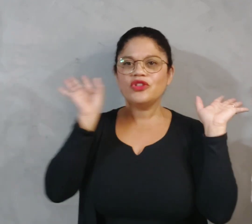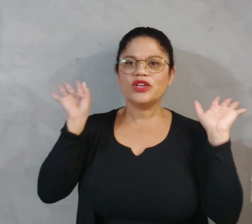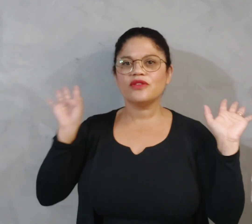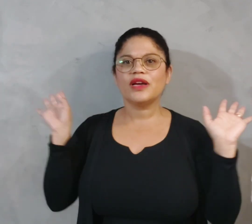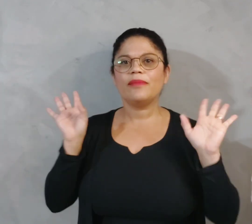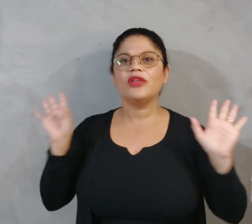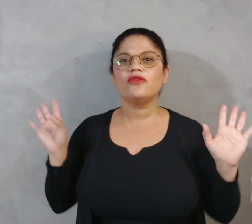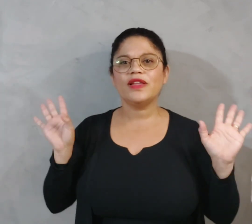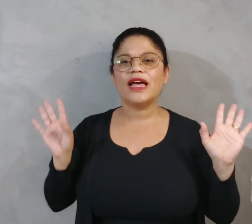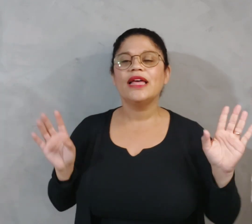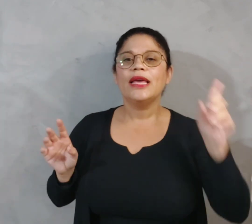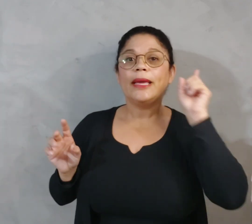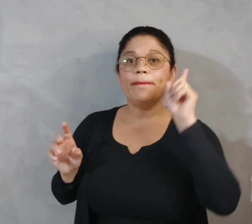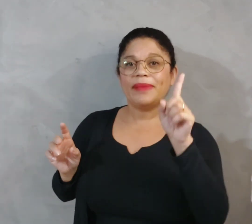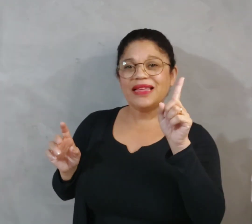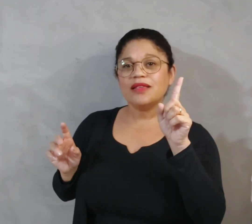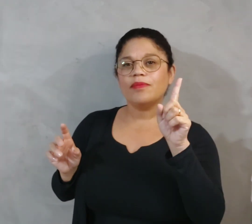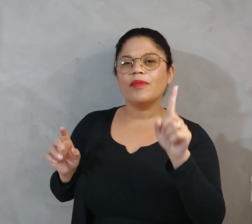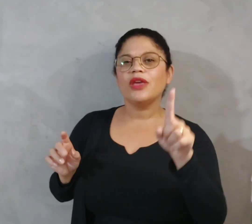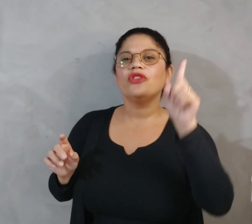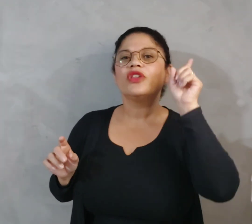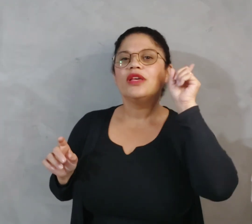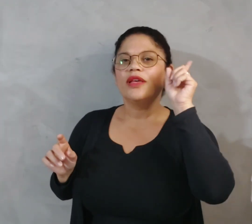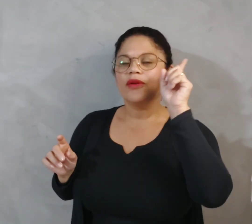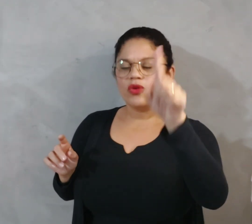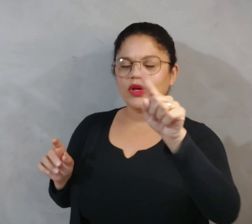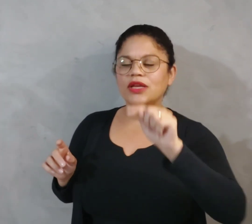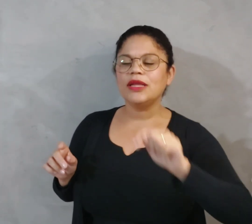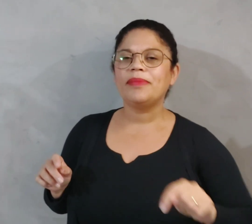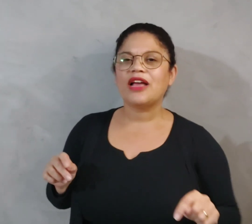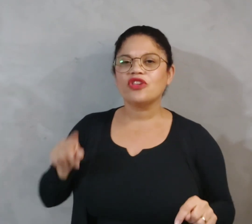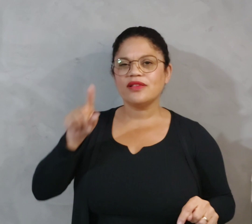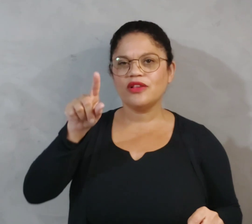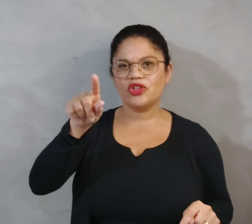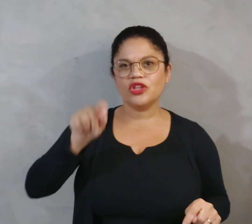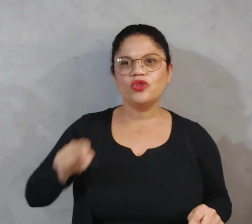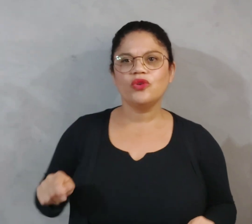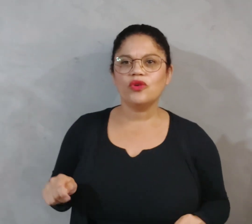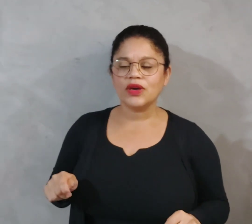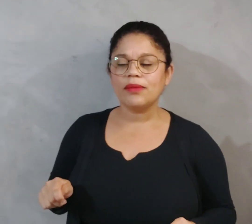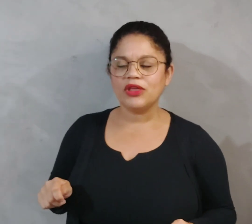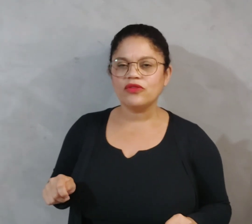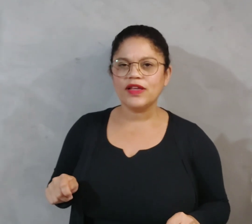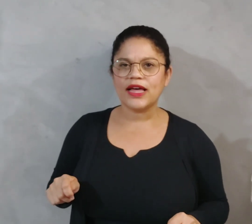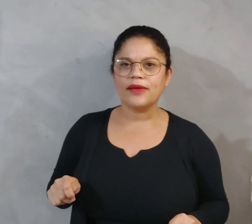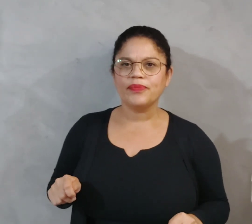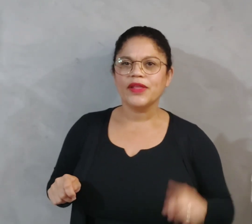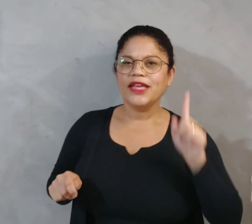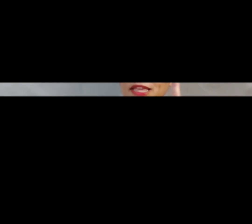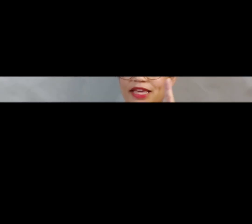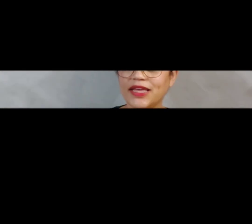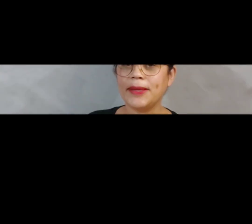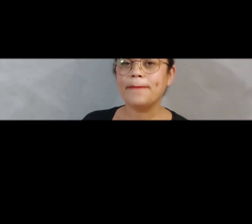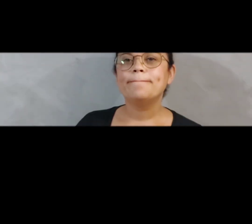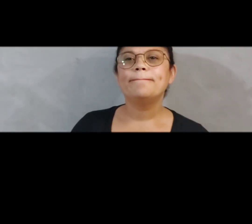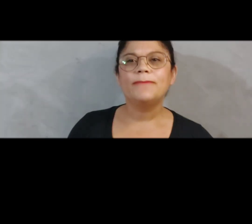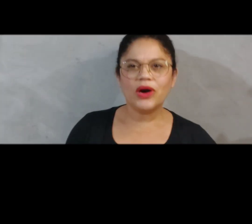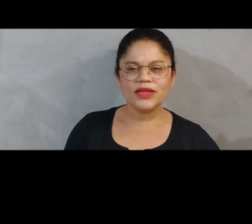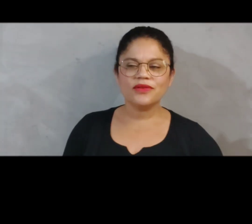dicas que eu acabei de falar. E, principalmente, colocando em prática essa dica de ouro que eu acabei de falar. E aí, bora